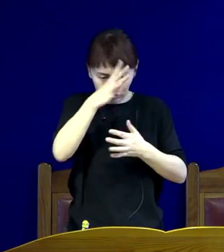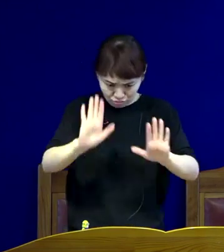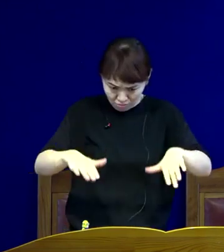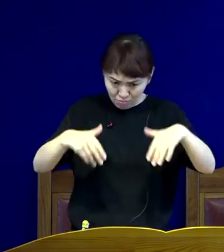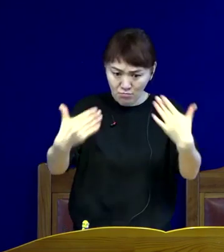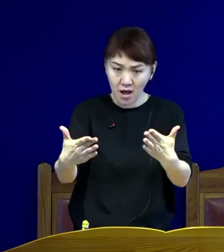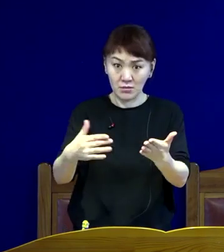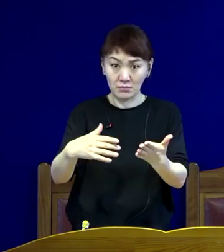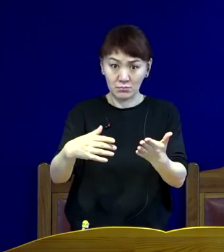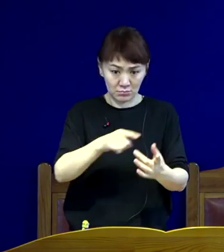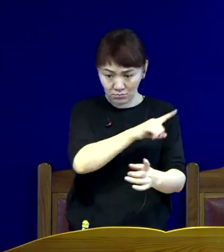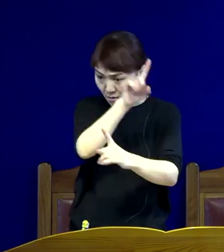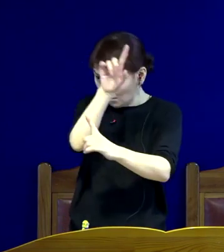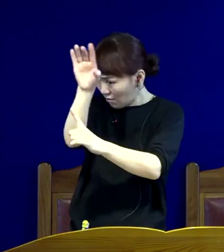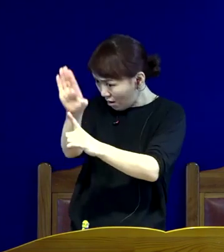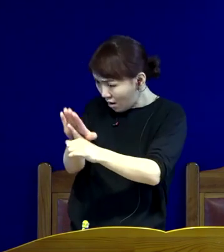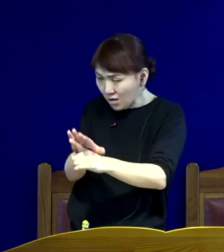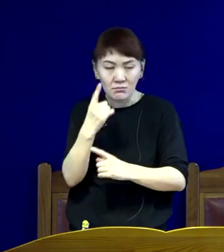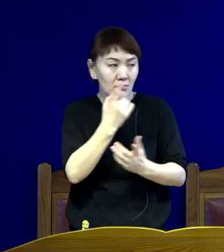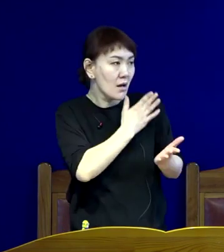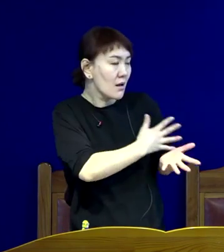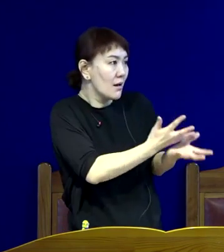өгсөн хэмжүүр бол маш чухал.